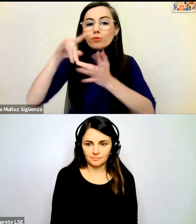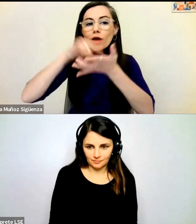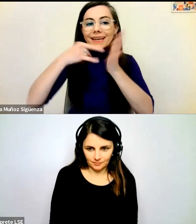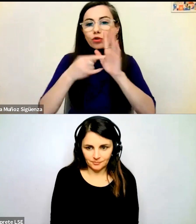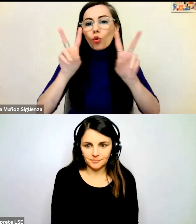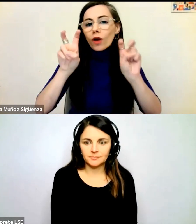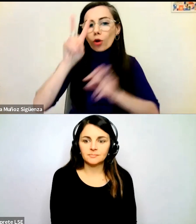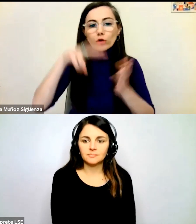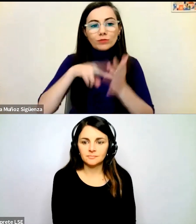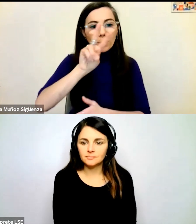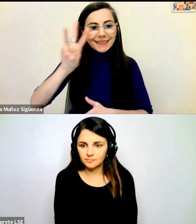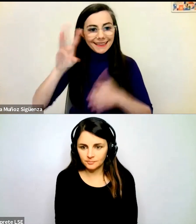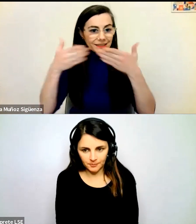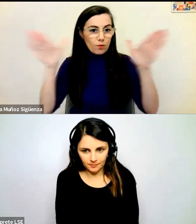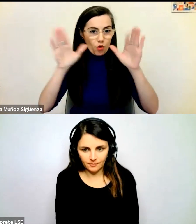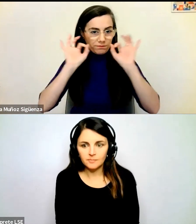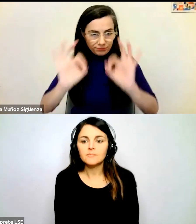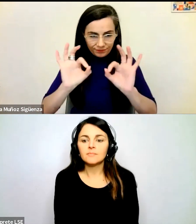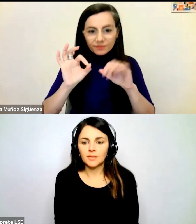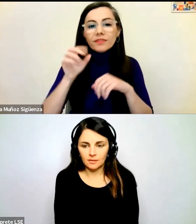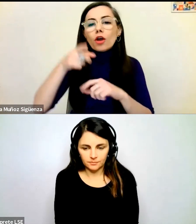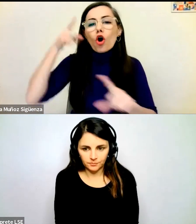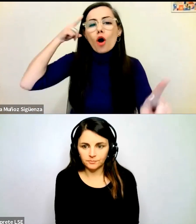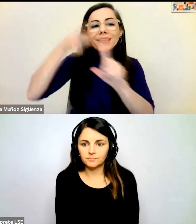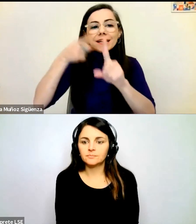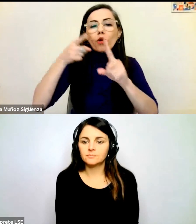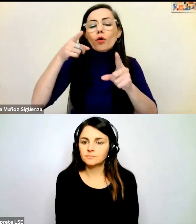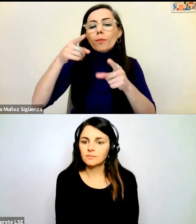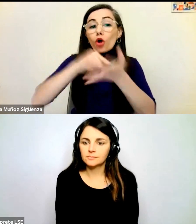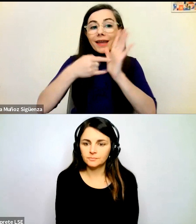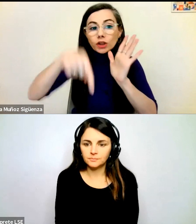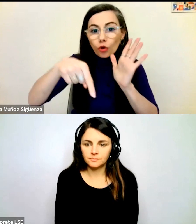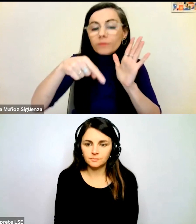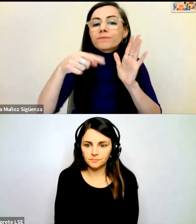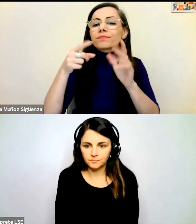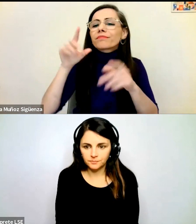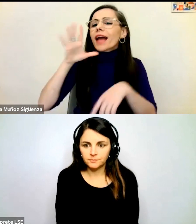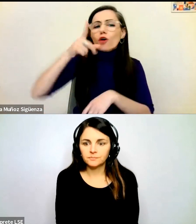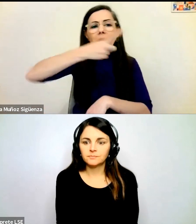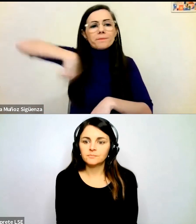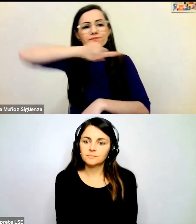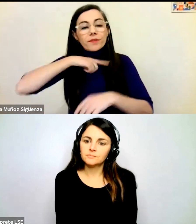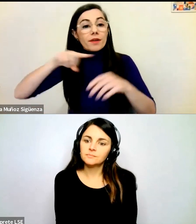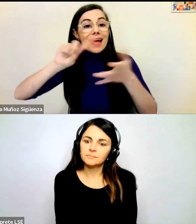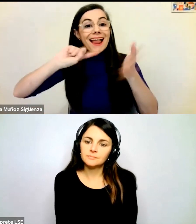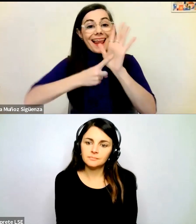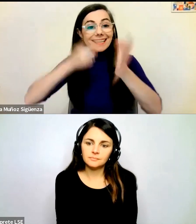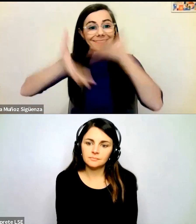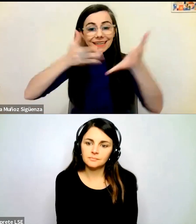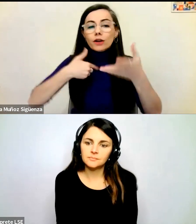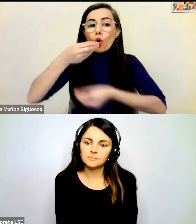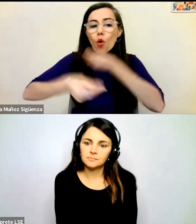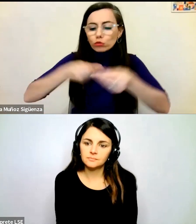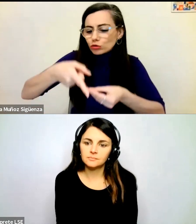Bueno, pues tal cual os ha explicado Patricia, empezamos con este nuevo proyecto con el objetivo de